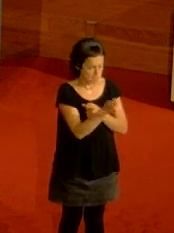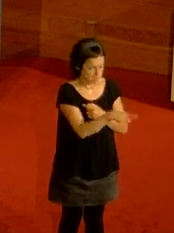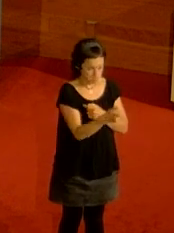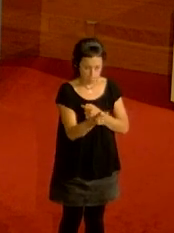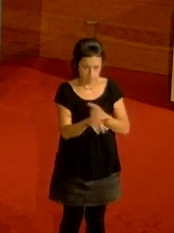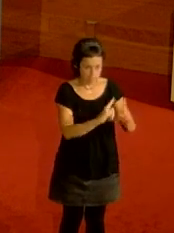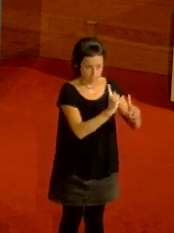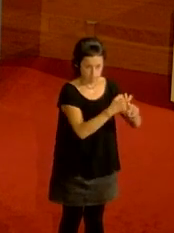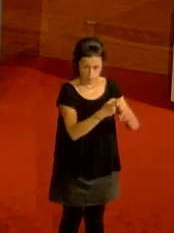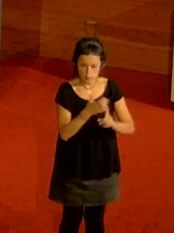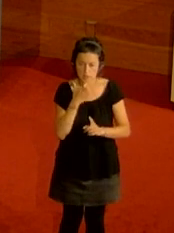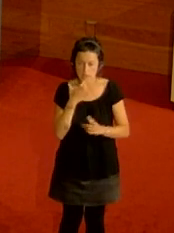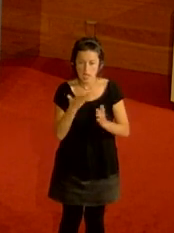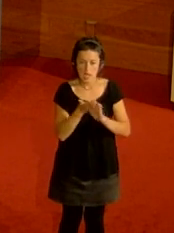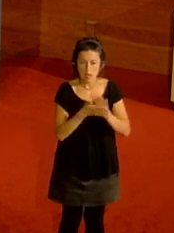esa